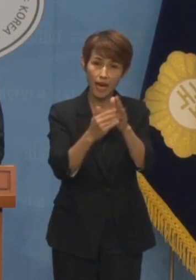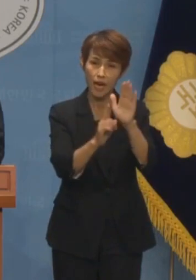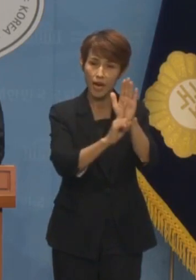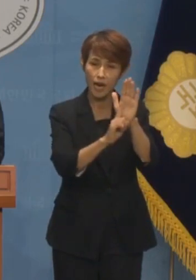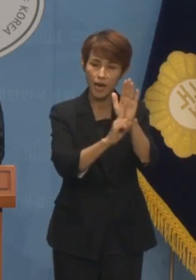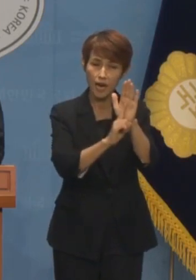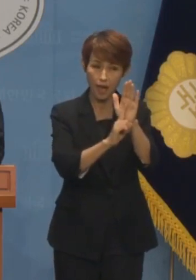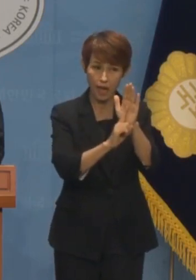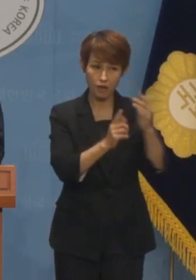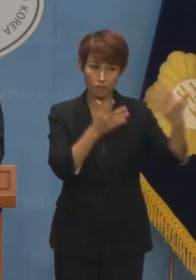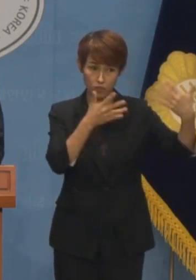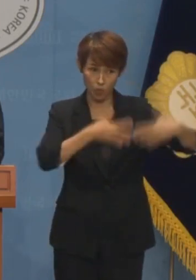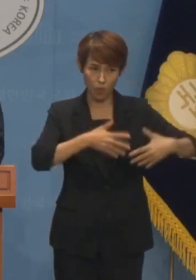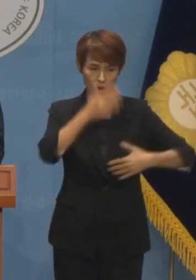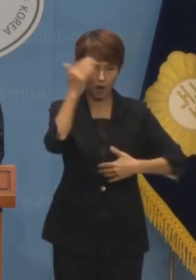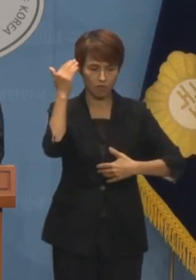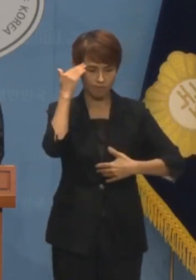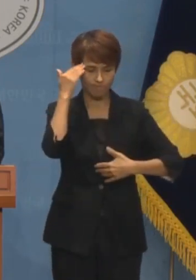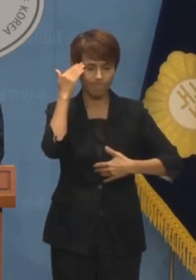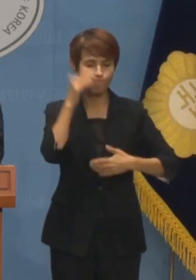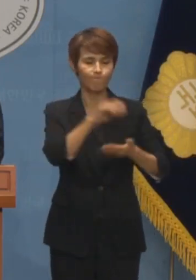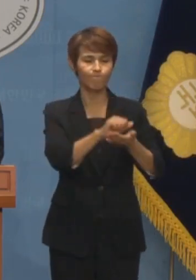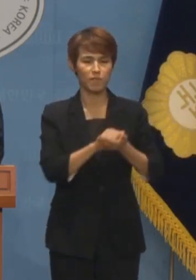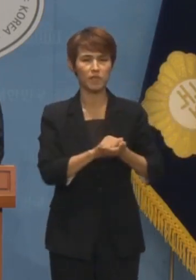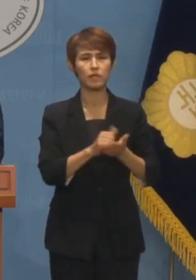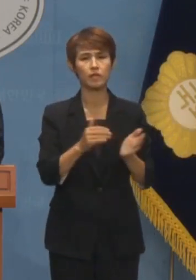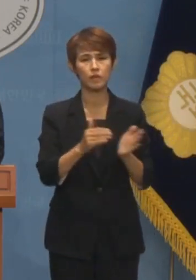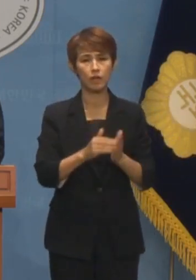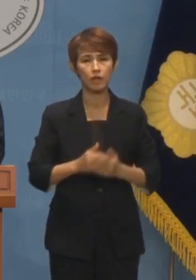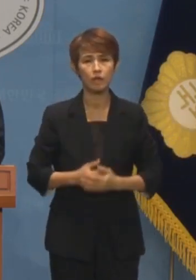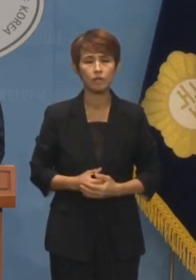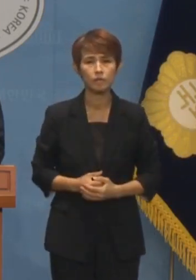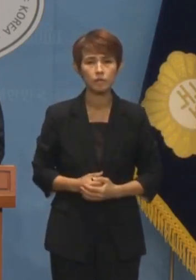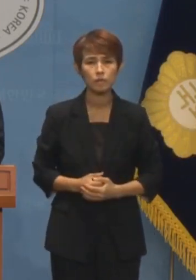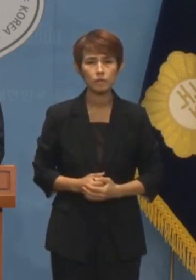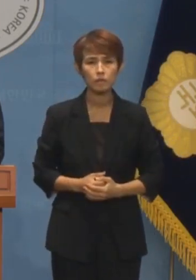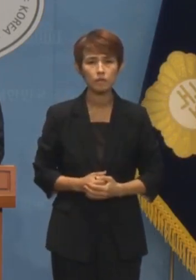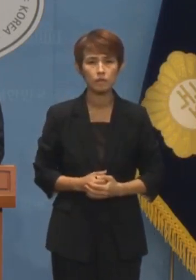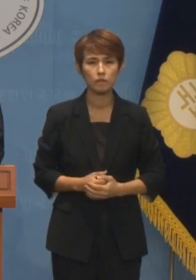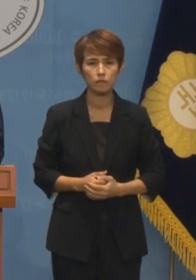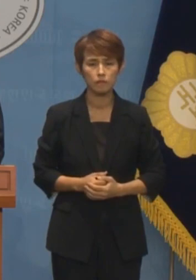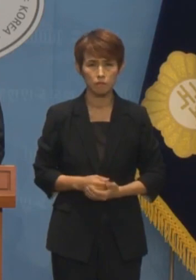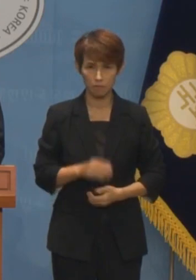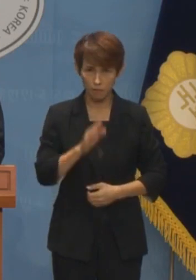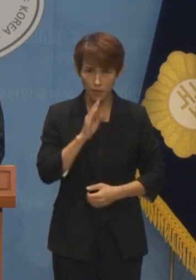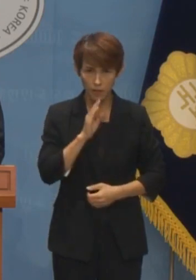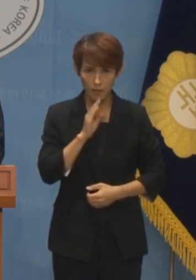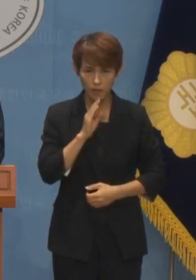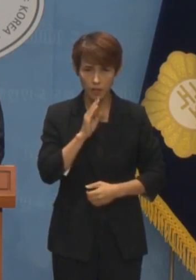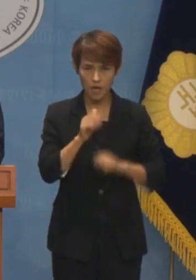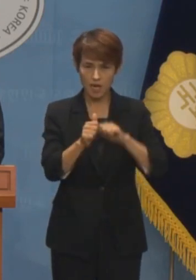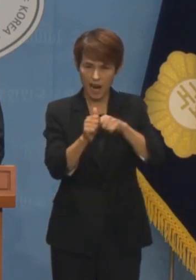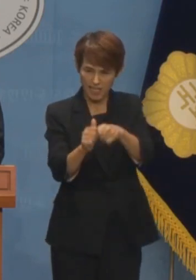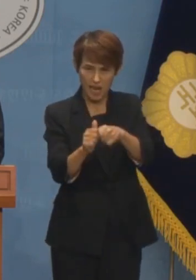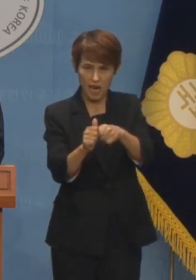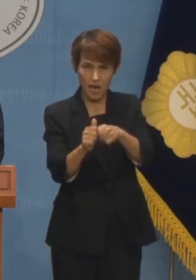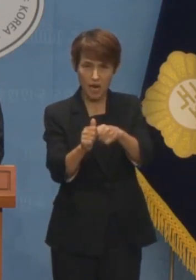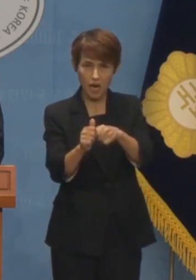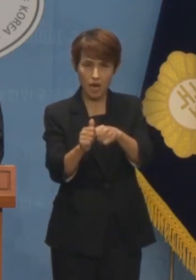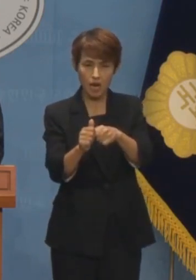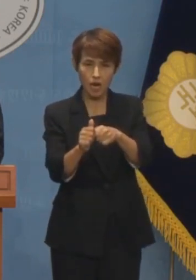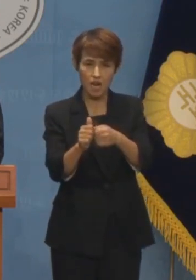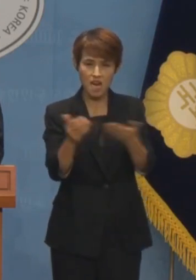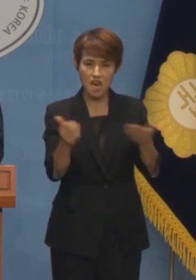타진해 한국이 최종 수용했다고 합니다. 보도가 사실이라면 강제성 표현에 대한 논의